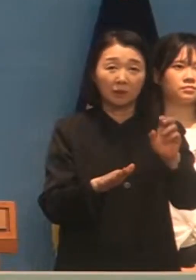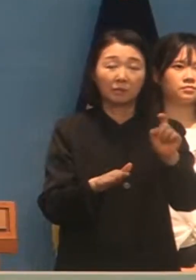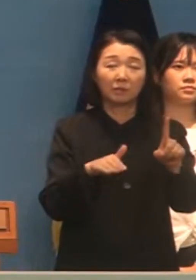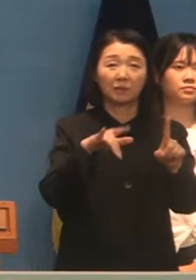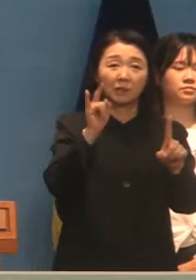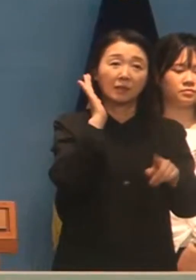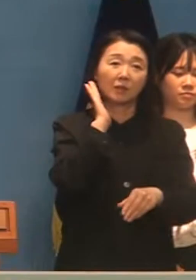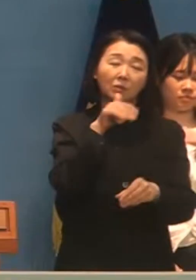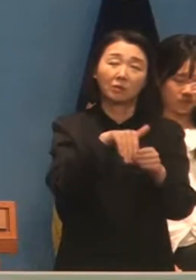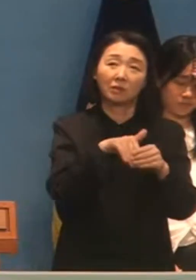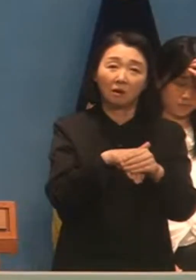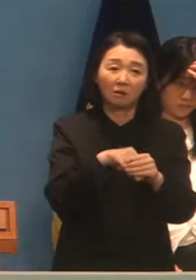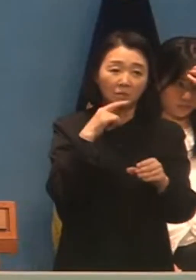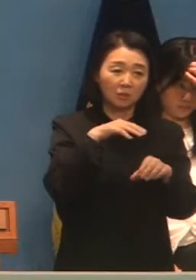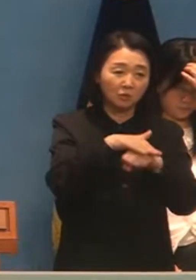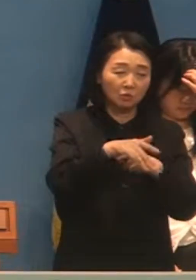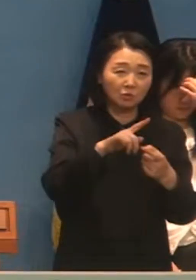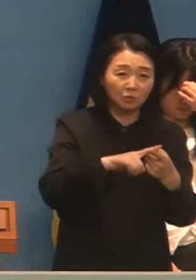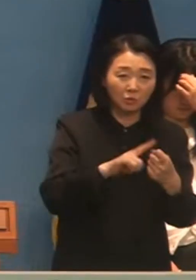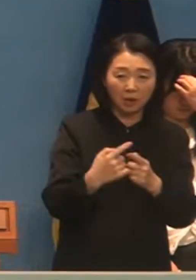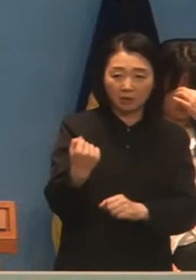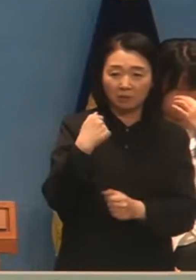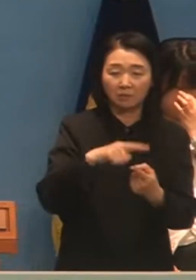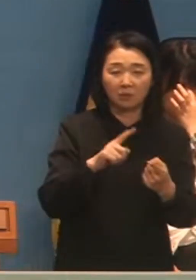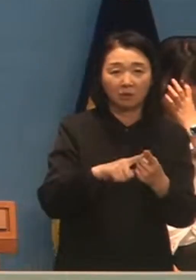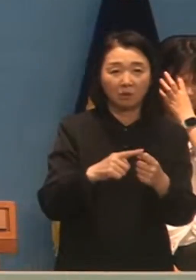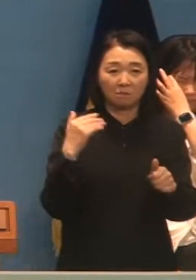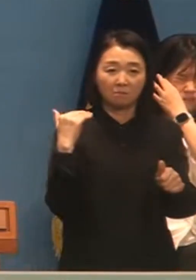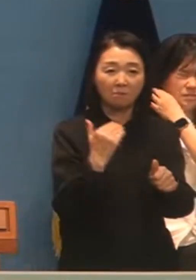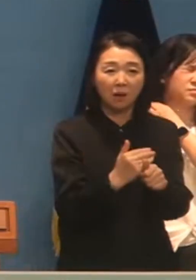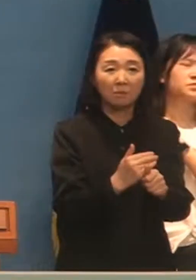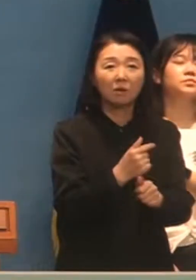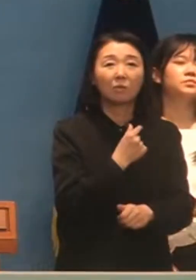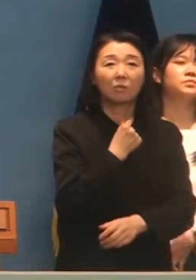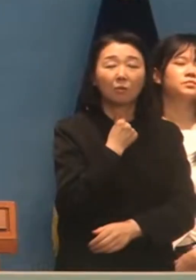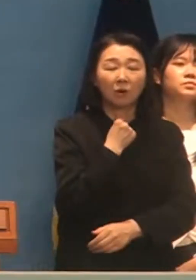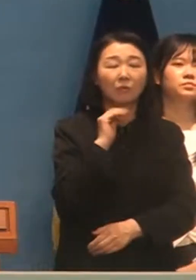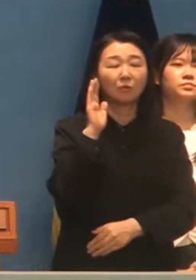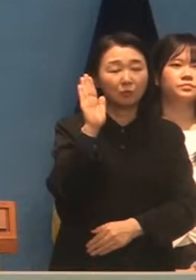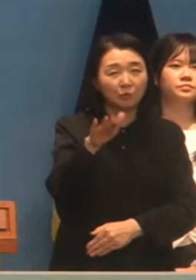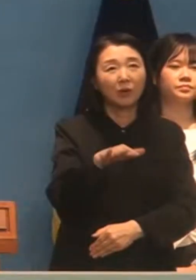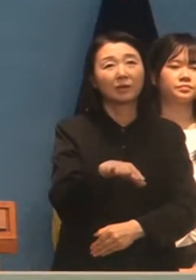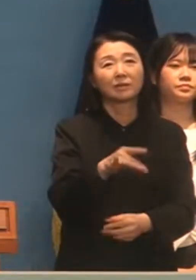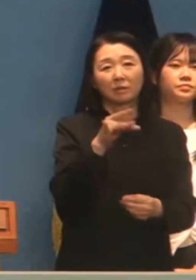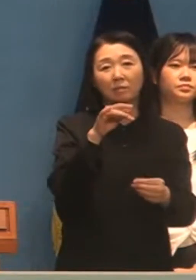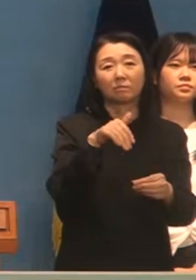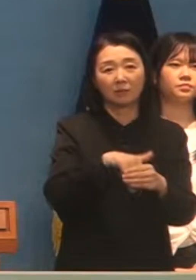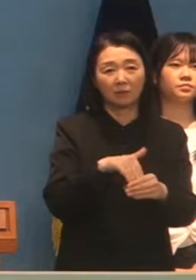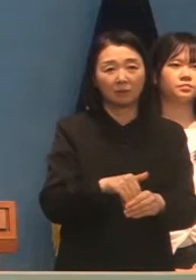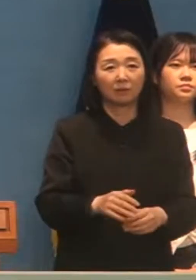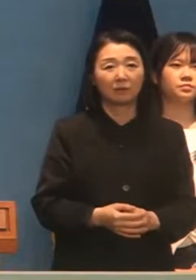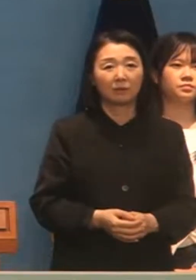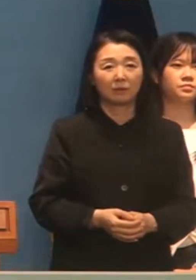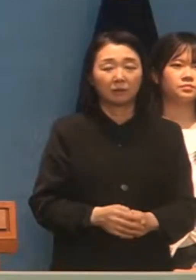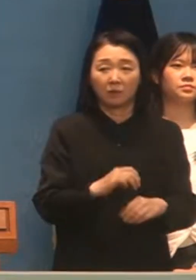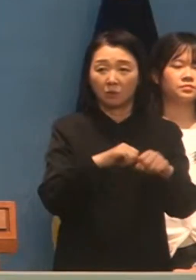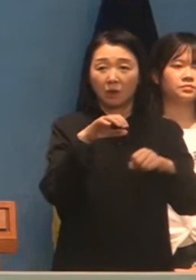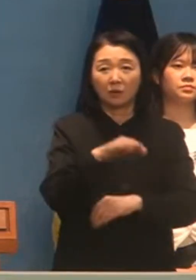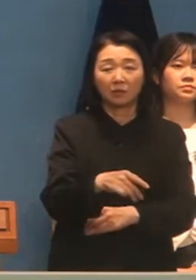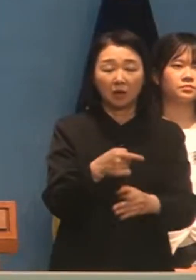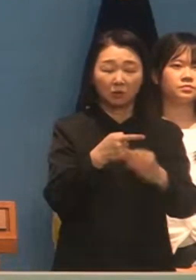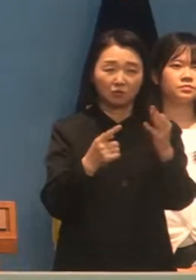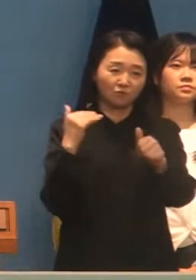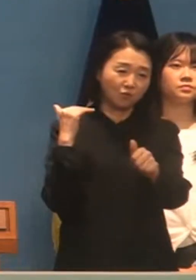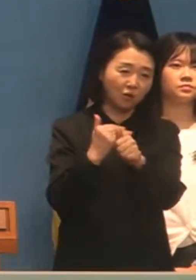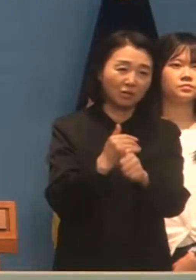대통령 선거는 민주주의의 힘으로 파면을 이뤄낸 뒤 치러지는 첫 선거입니다. 광장에서 윤석열